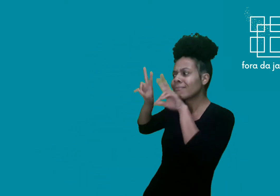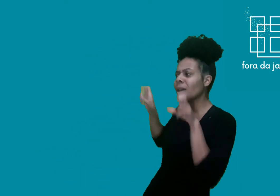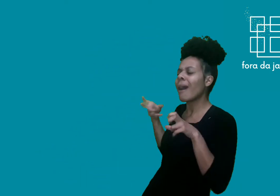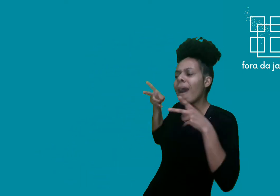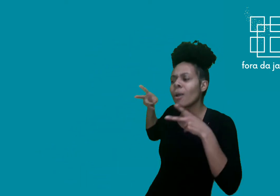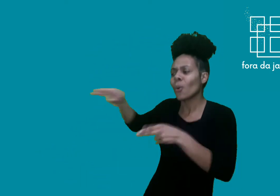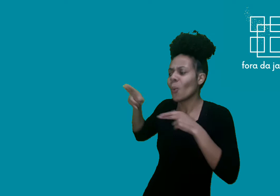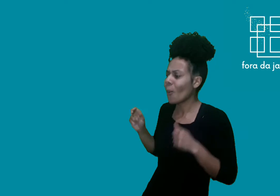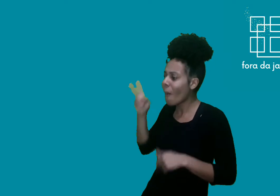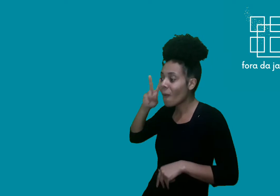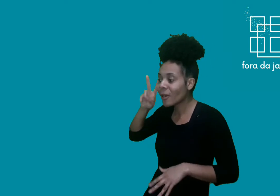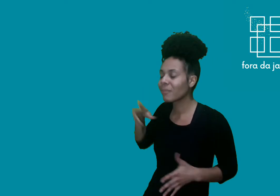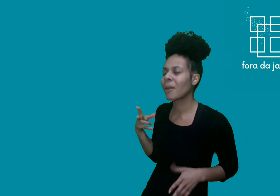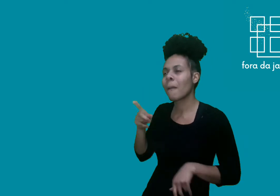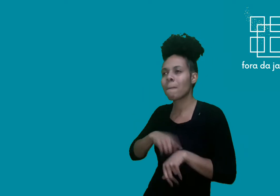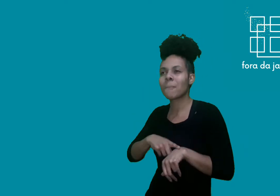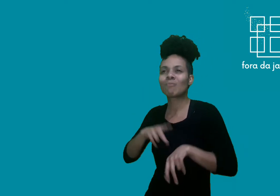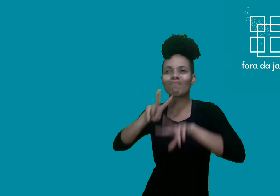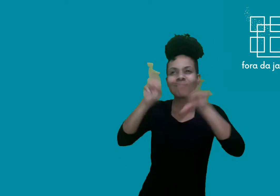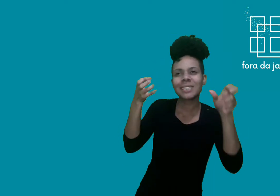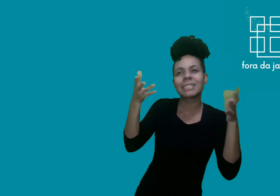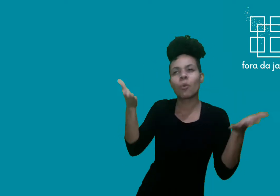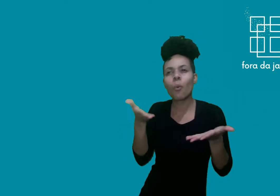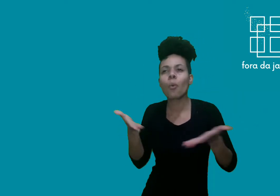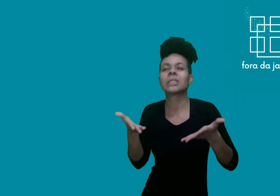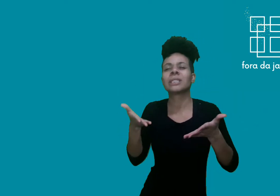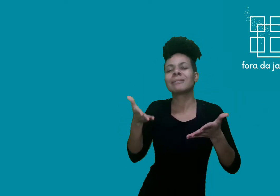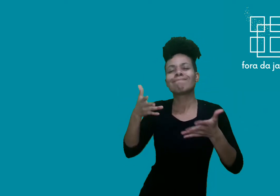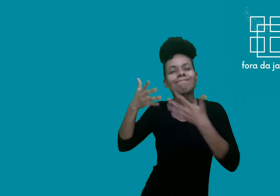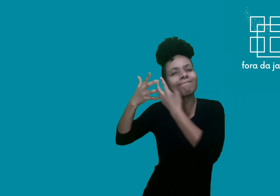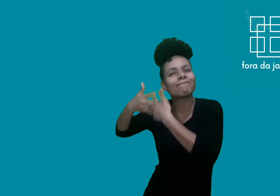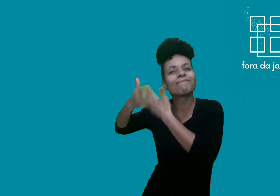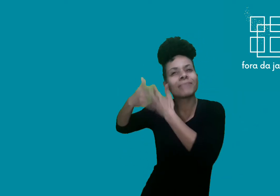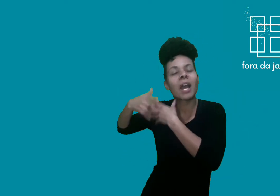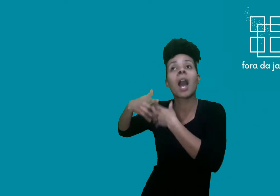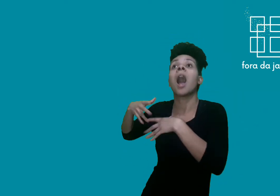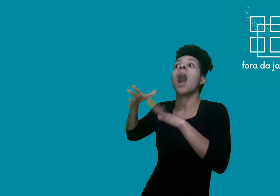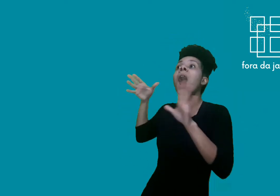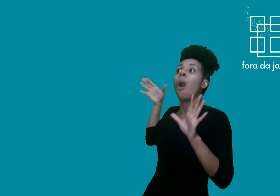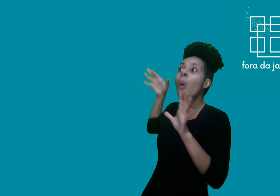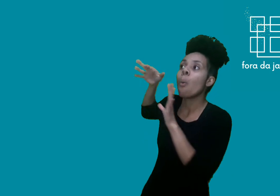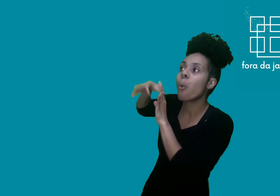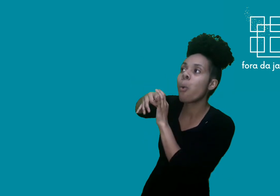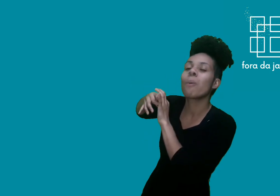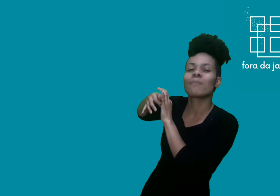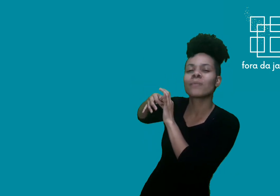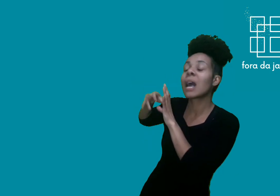significa descobrir esse propósito, né, esse motivo de existir. E ao contrário de você, por exemplo, não tá nem